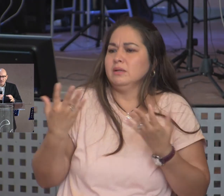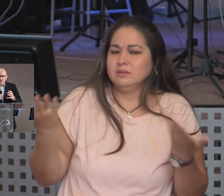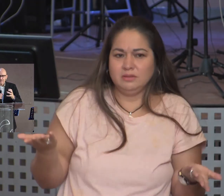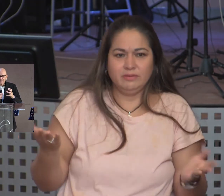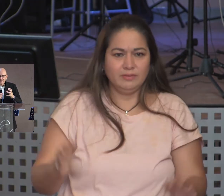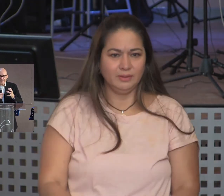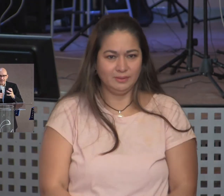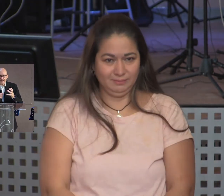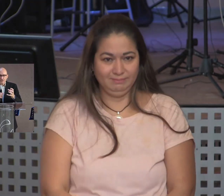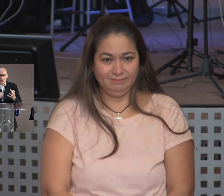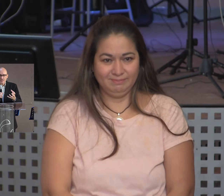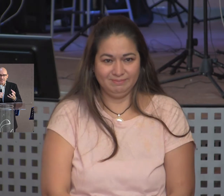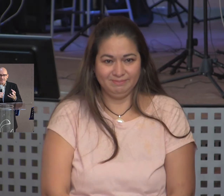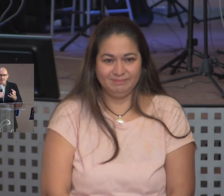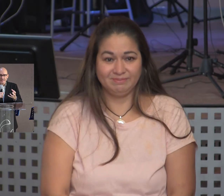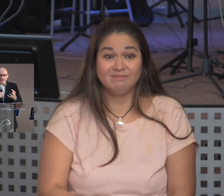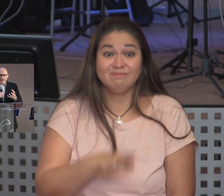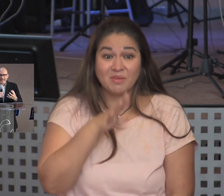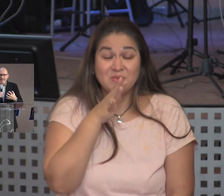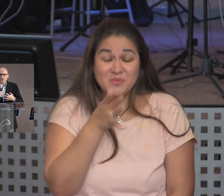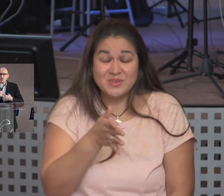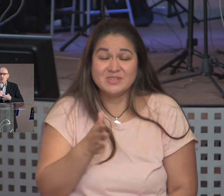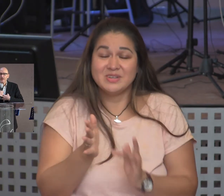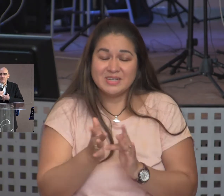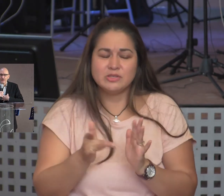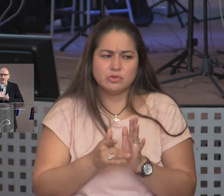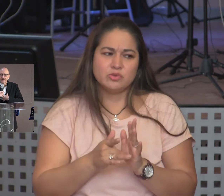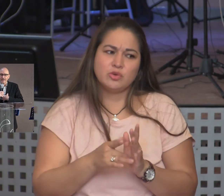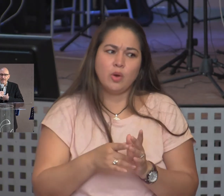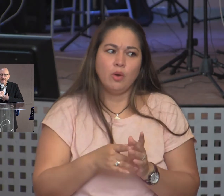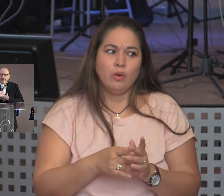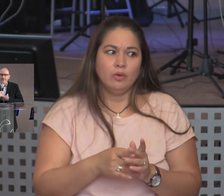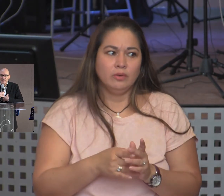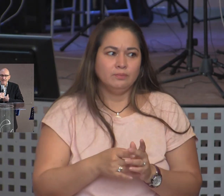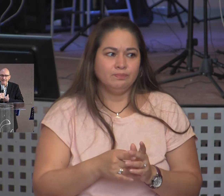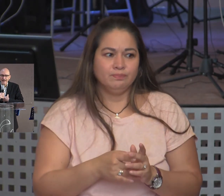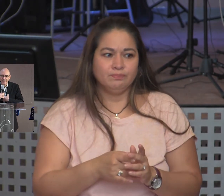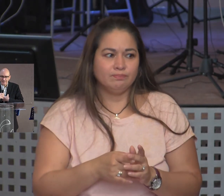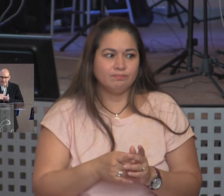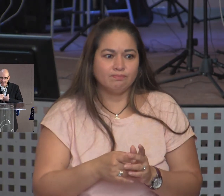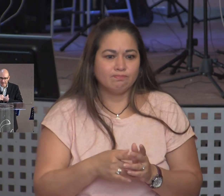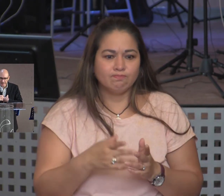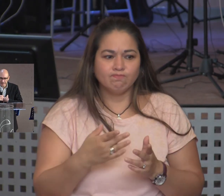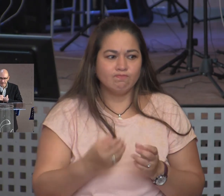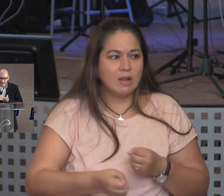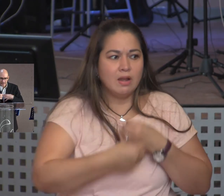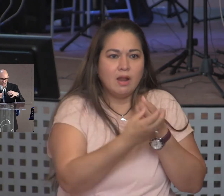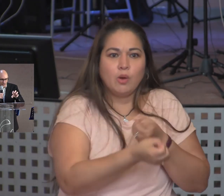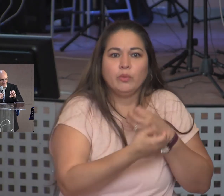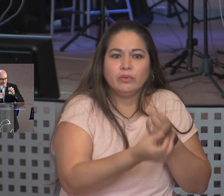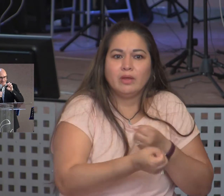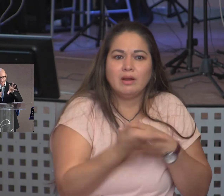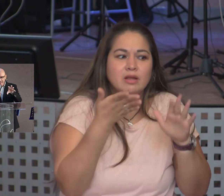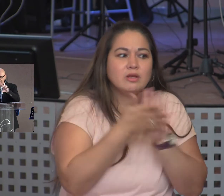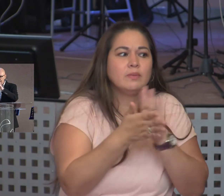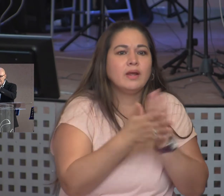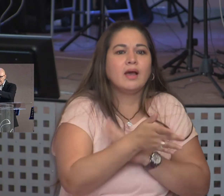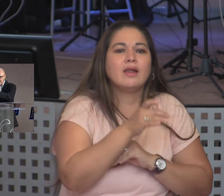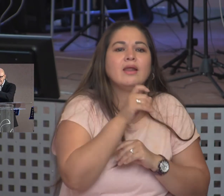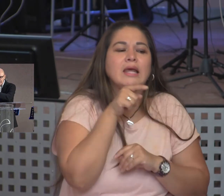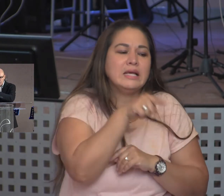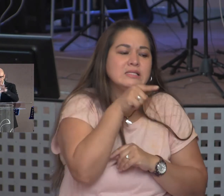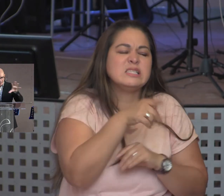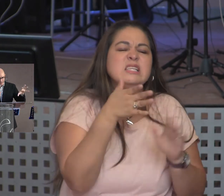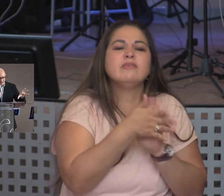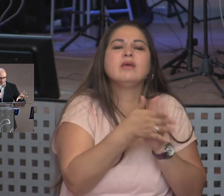Pero el Señor empieza a decirles cosas que su corazón empieza a captar. Y yo voy a entresacar